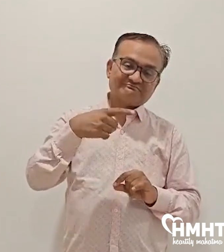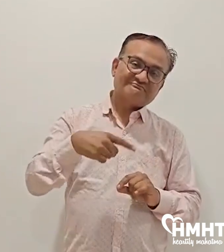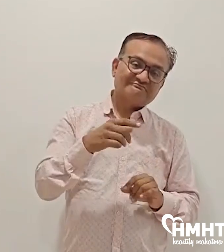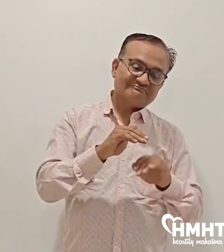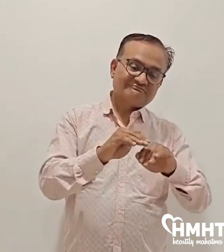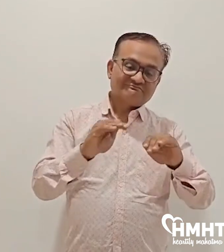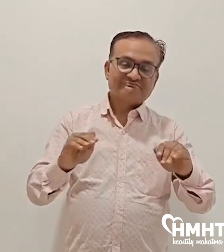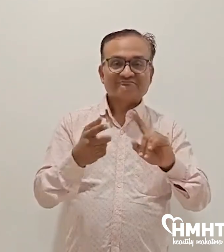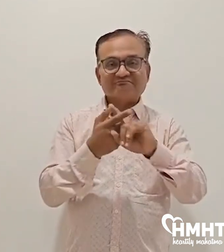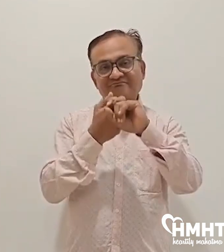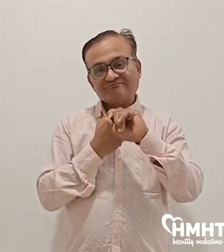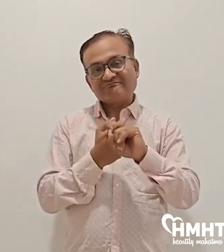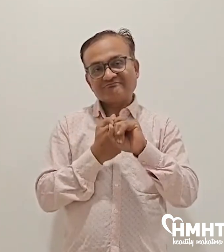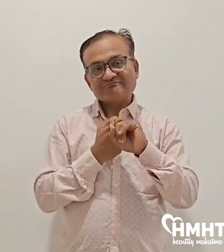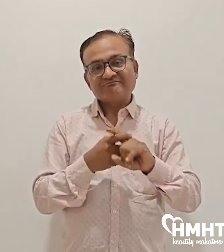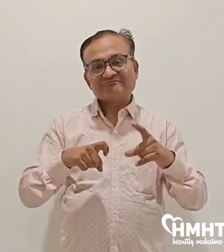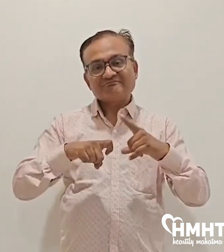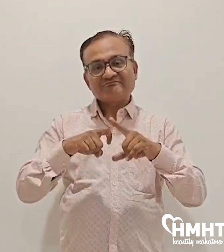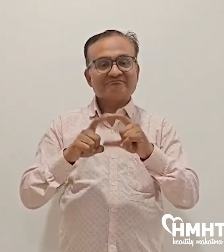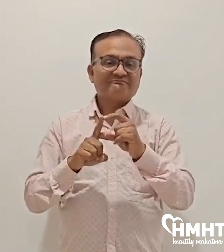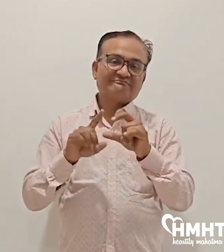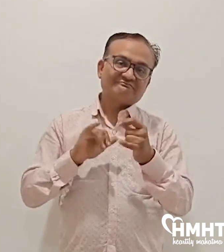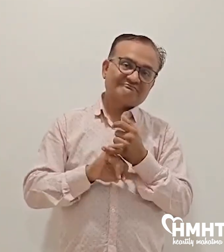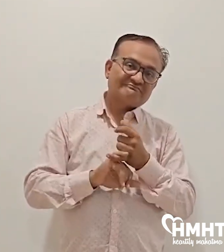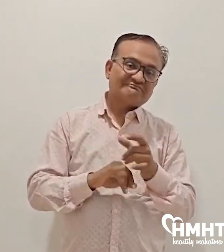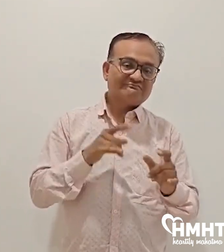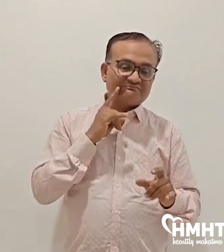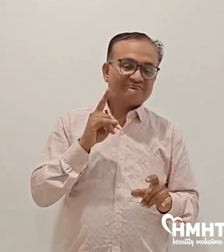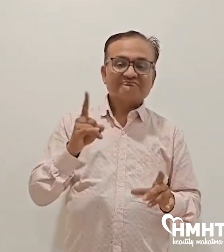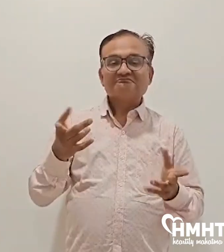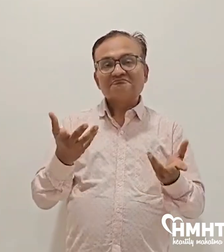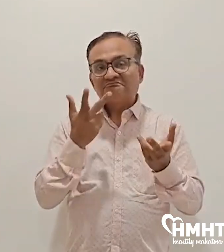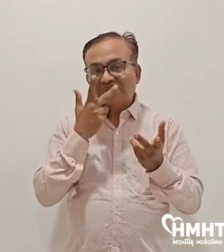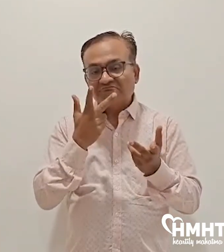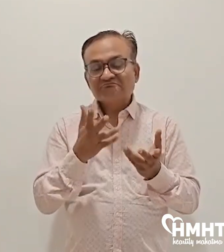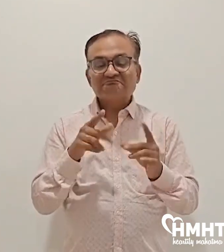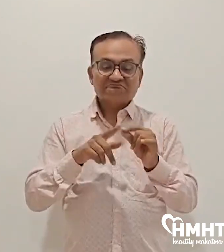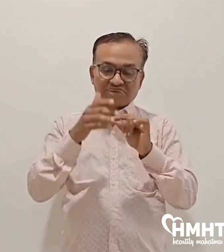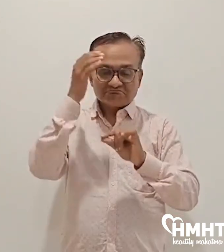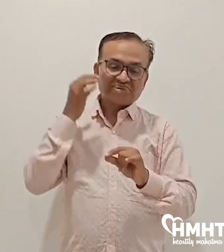Pujyashri. Happy birthday Pujyashri. Happy birthday Pujyashri.